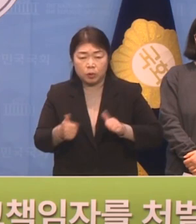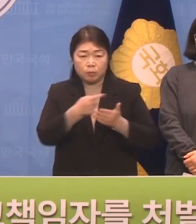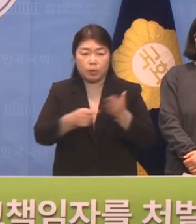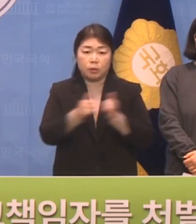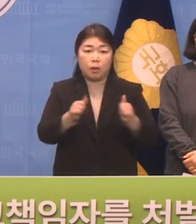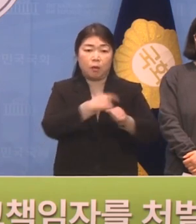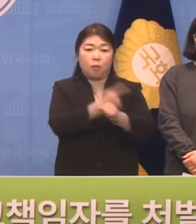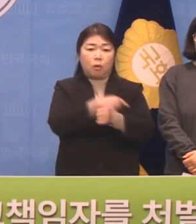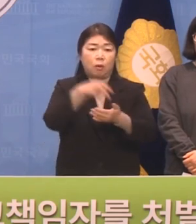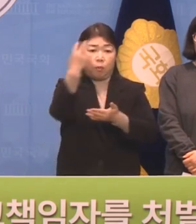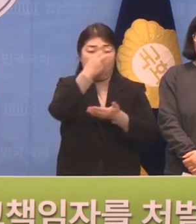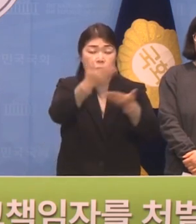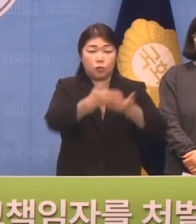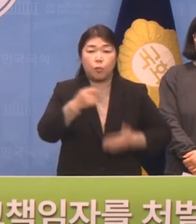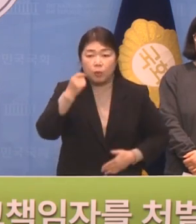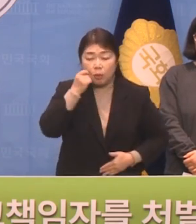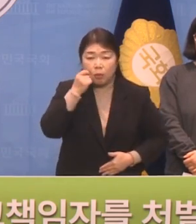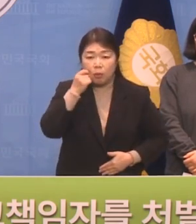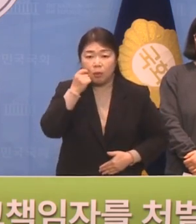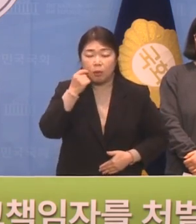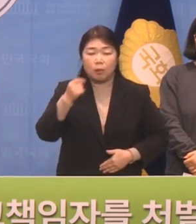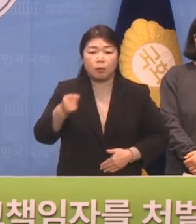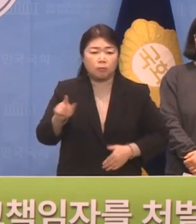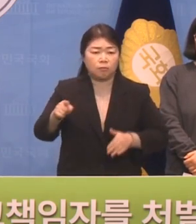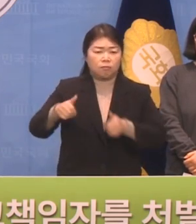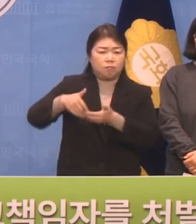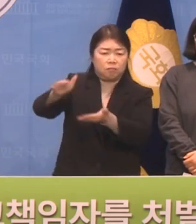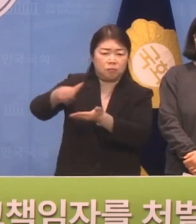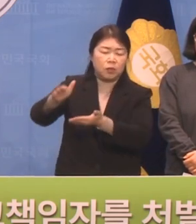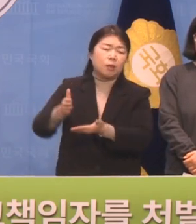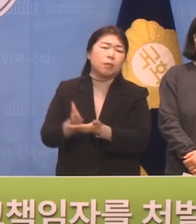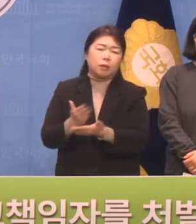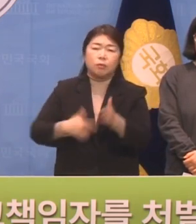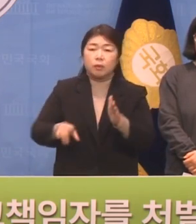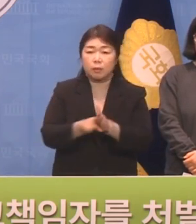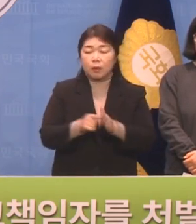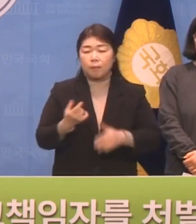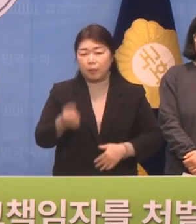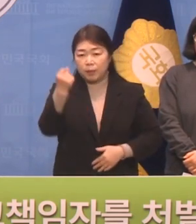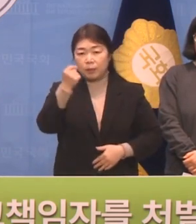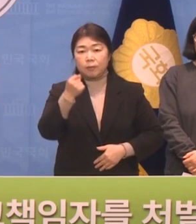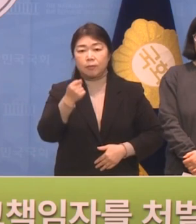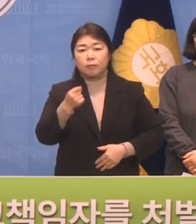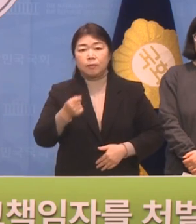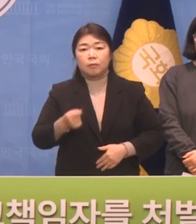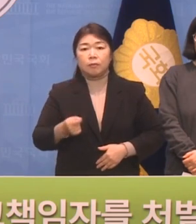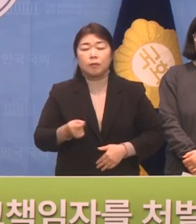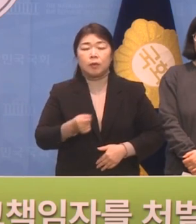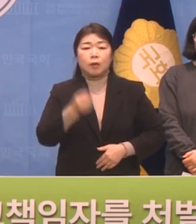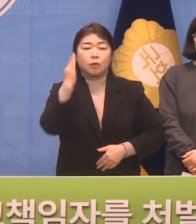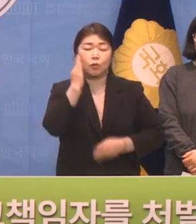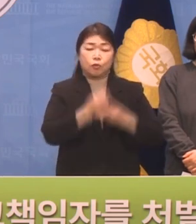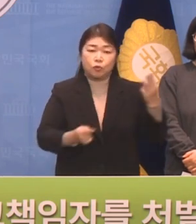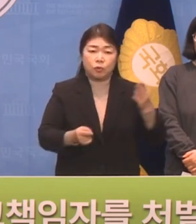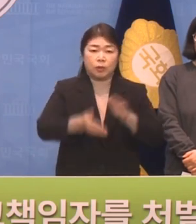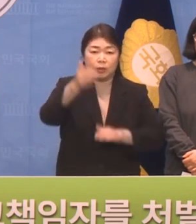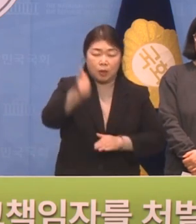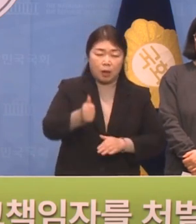권리를 보호받기는커녕 자꾸 거리로 내몰리지 않도록 하루빨리 행복청장, 청주시장,